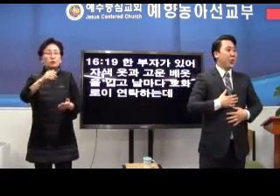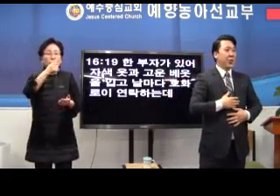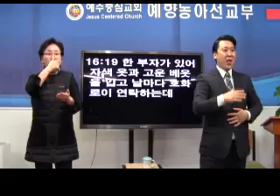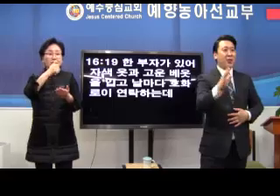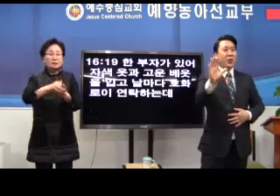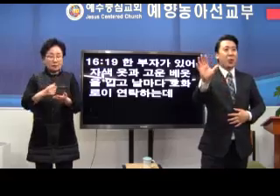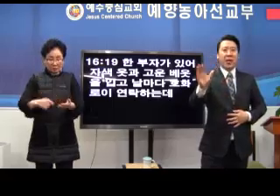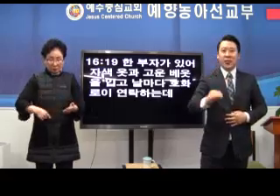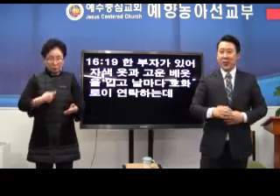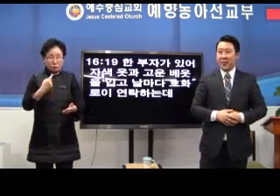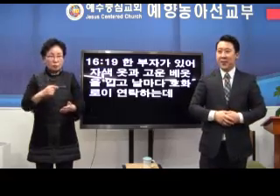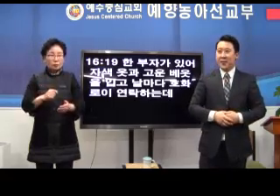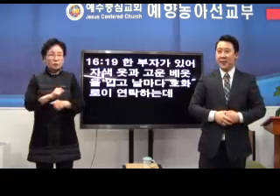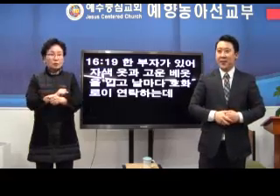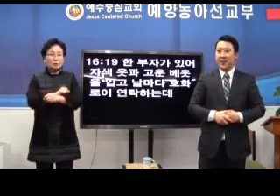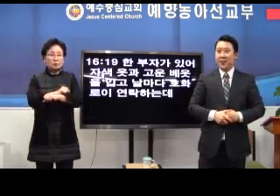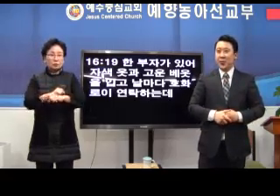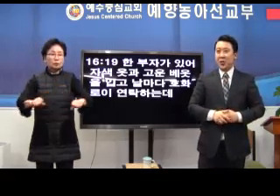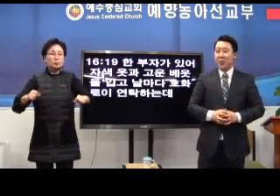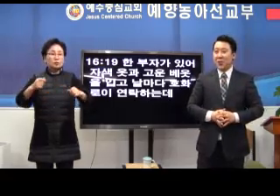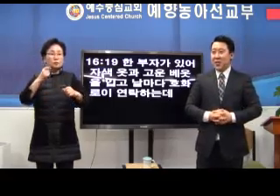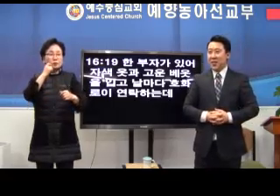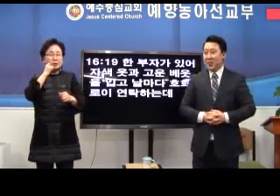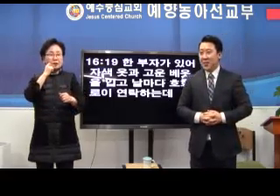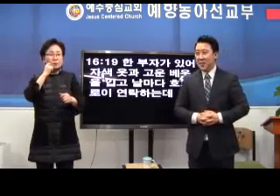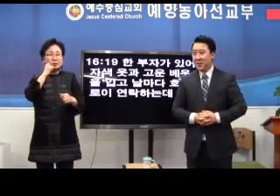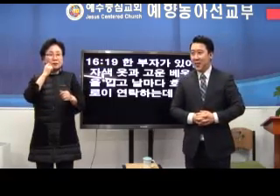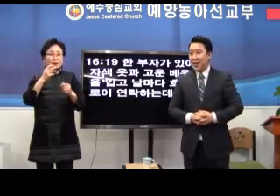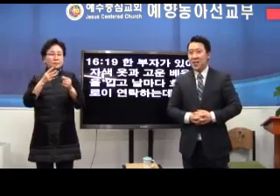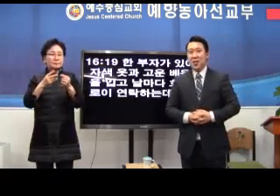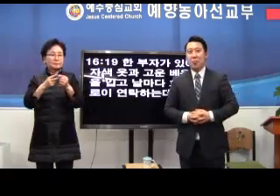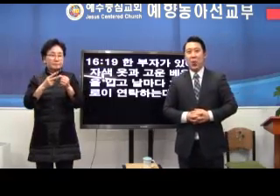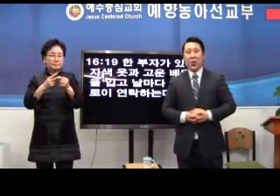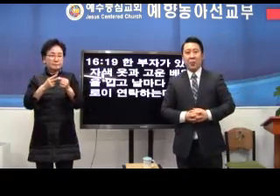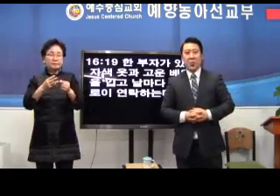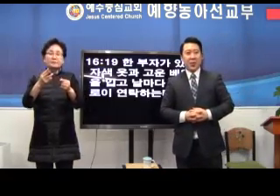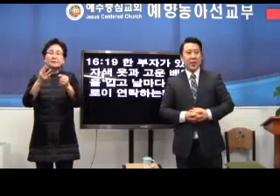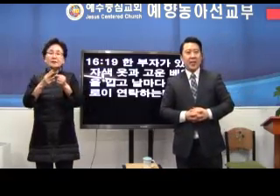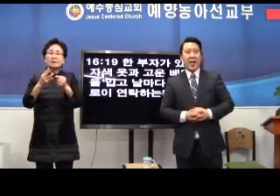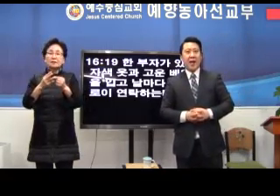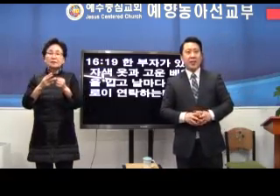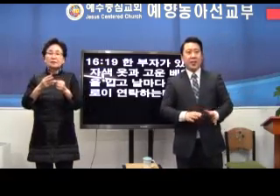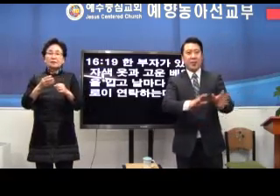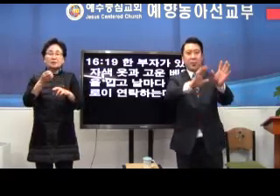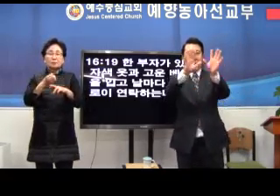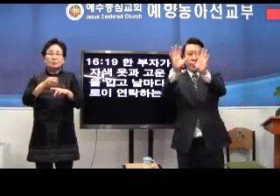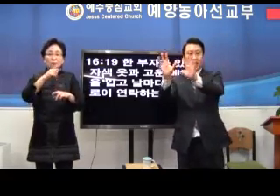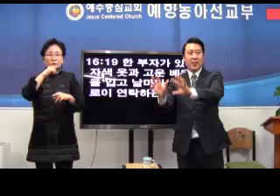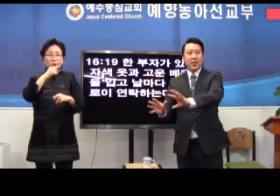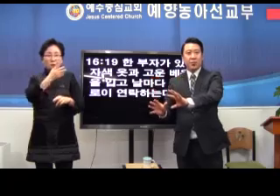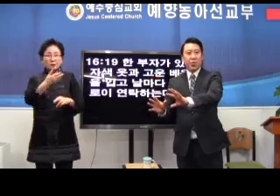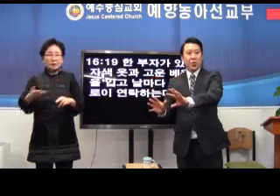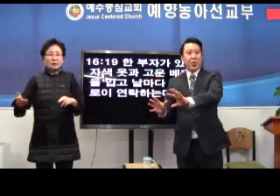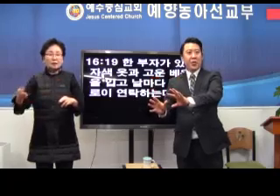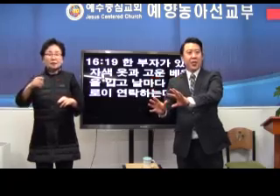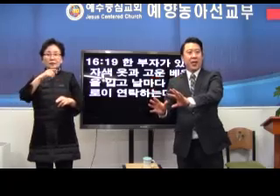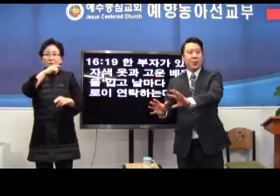죄를 사할 수가 없다는 거예요. 그리고 세 번째는 이 보혈의 피, 양을 잡을 피, 우리의 죄를 사한